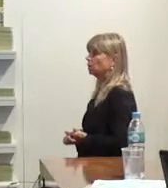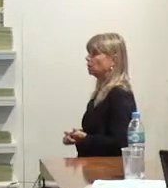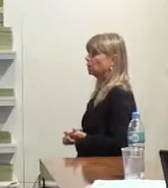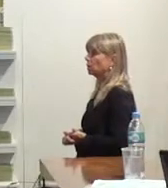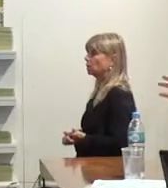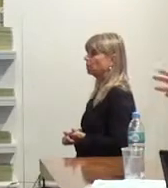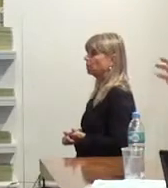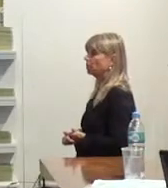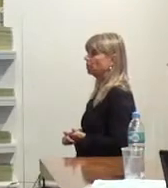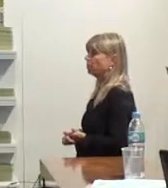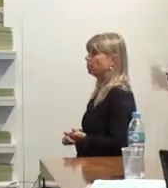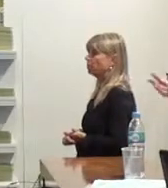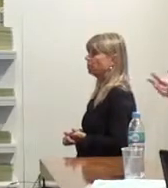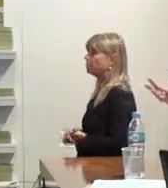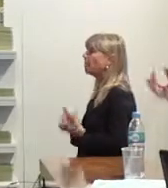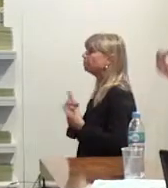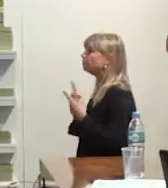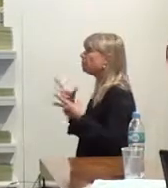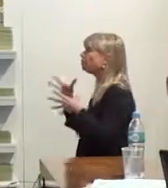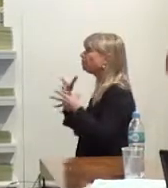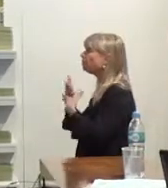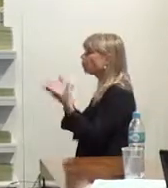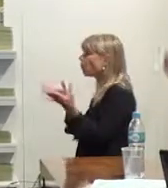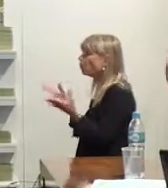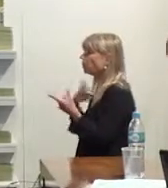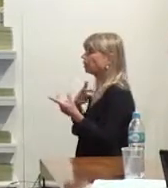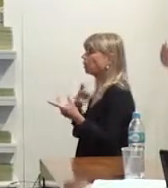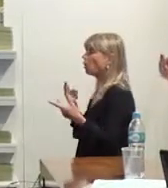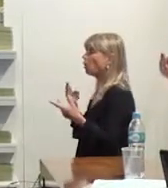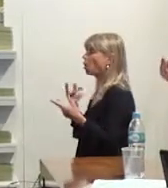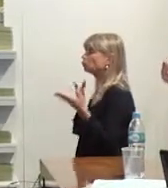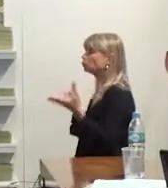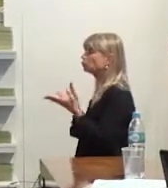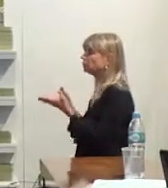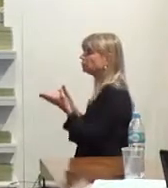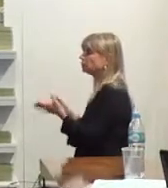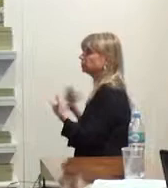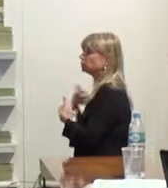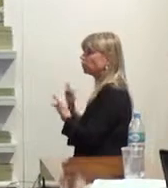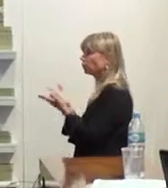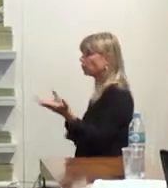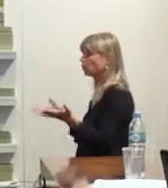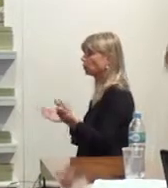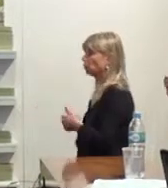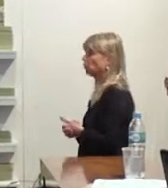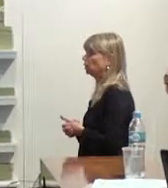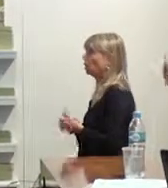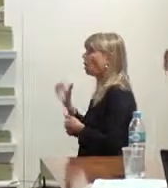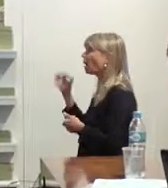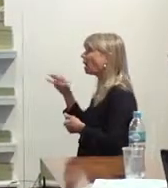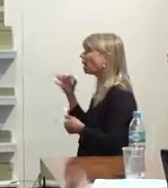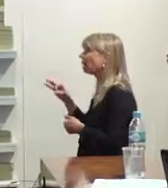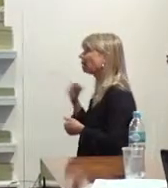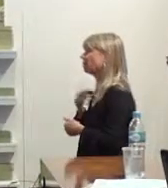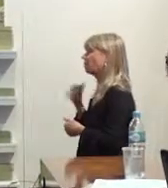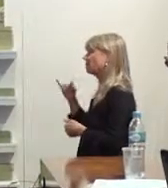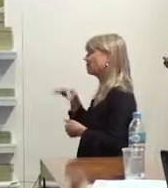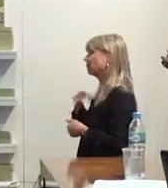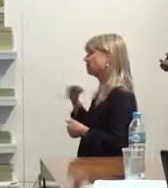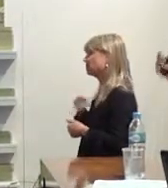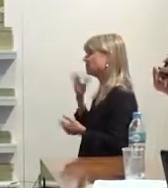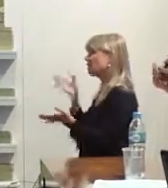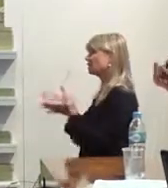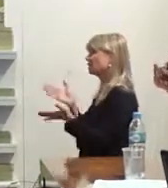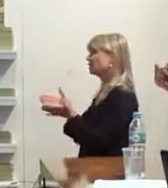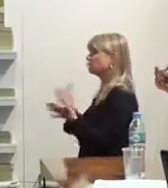el transporte público masivo, es un servicio público, hace a la calidad de vida y a los derechos